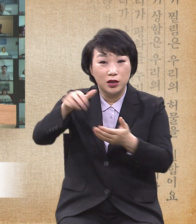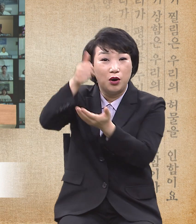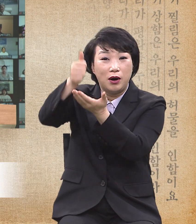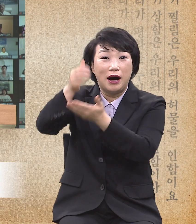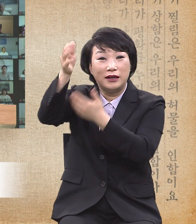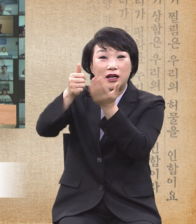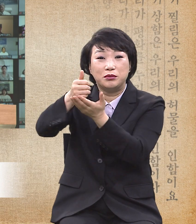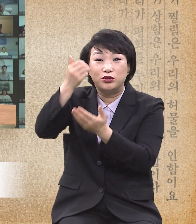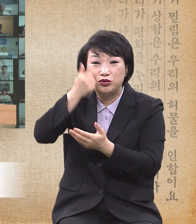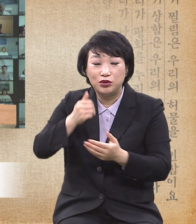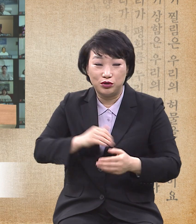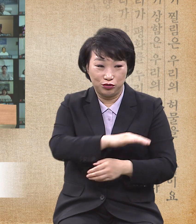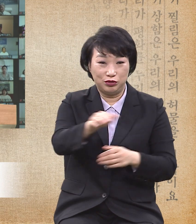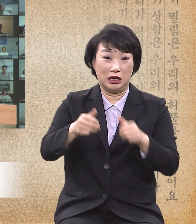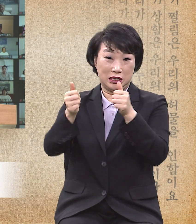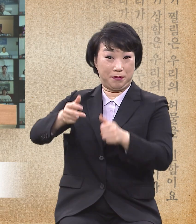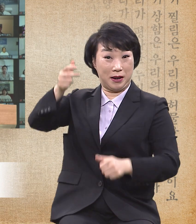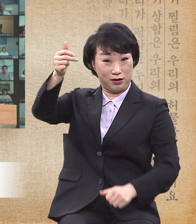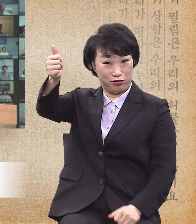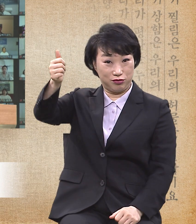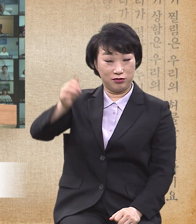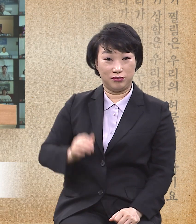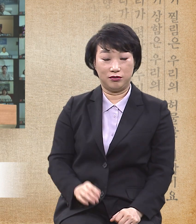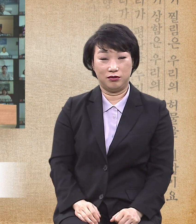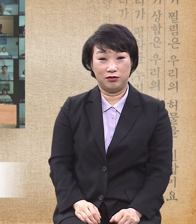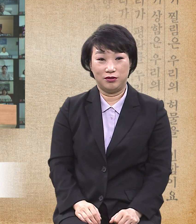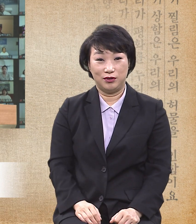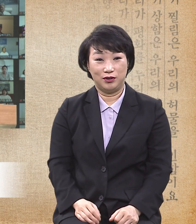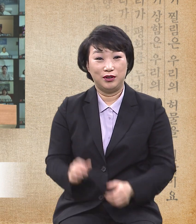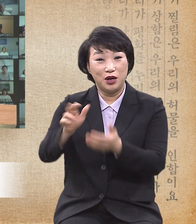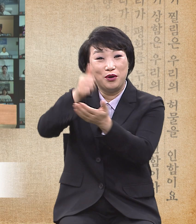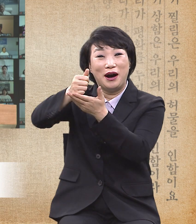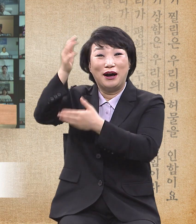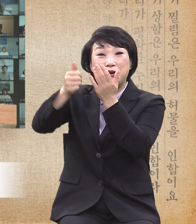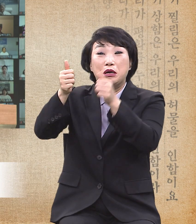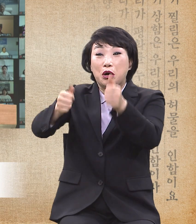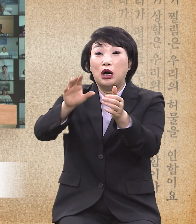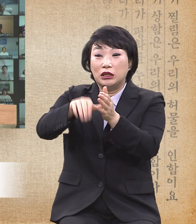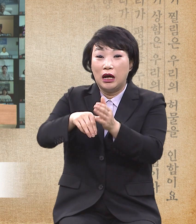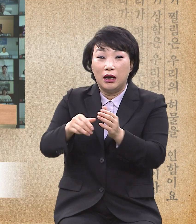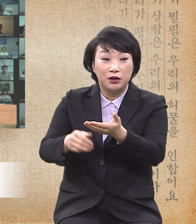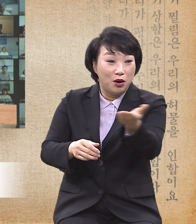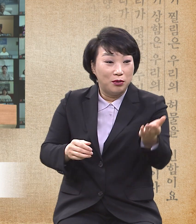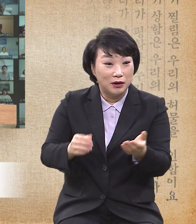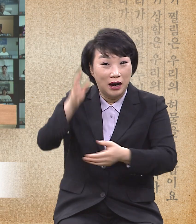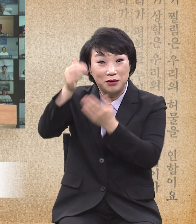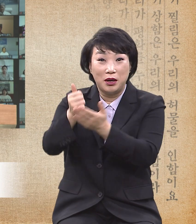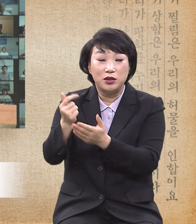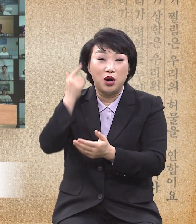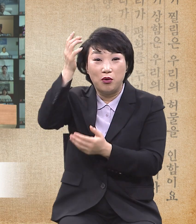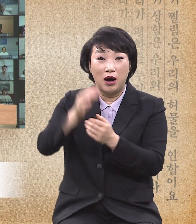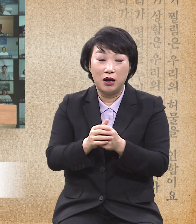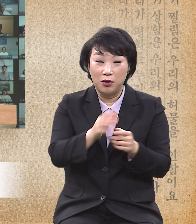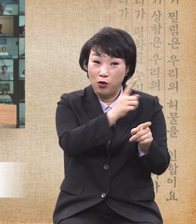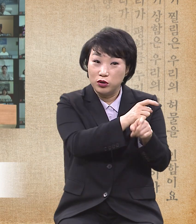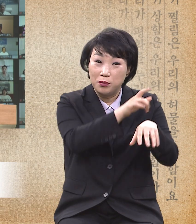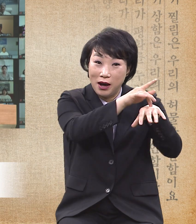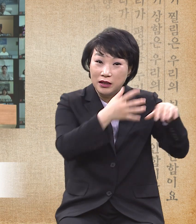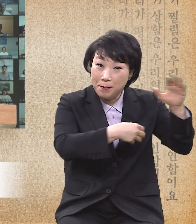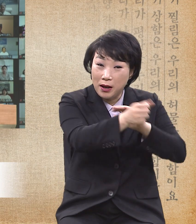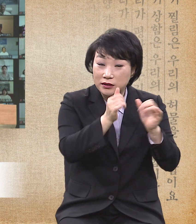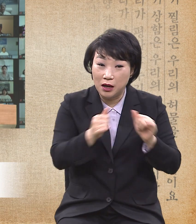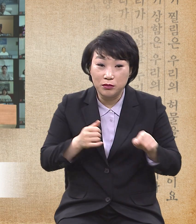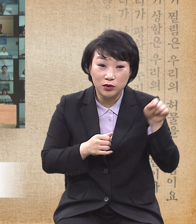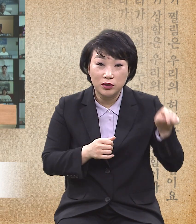요한은 우리의 재판장이시오. 그가 재판할 때 어떻게 하나님 영광을 마귀에게 뺏긴